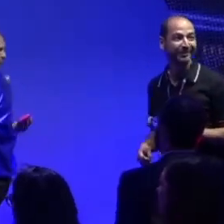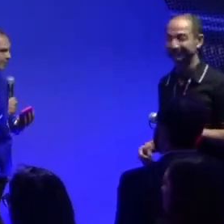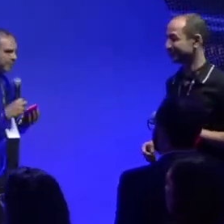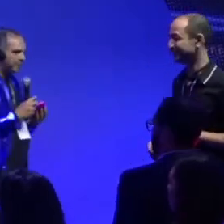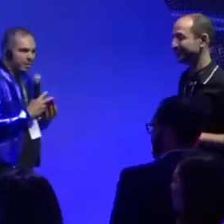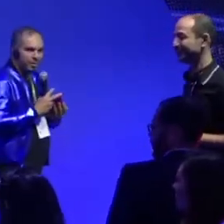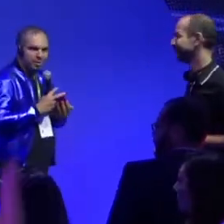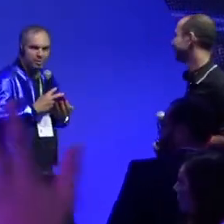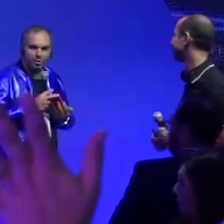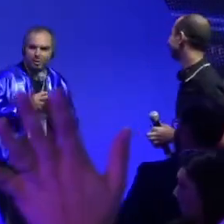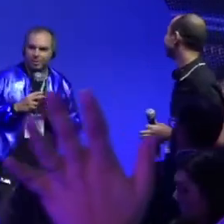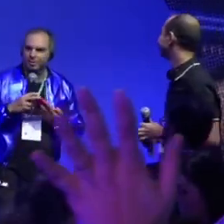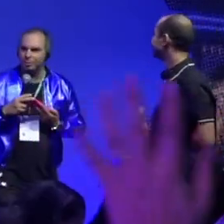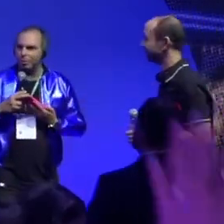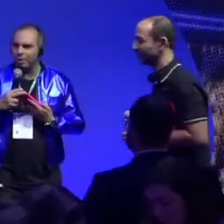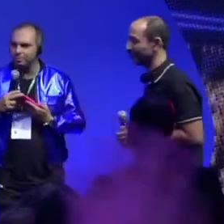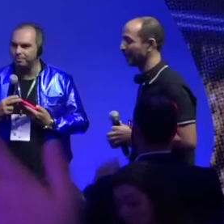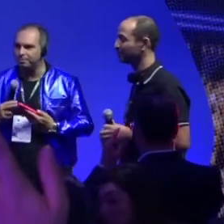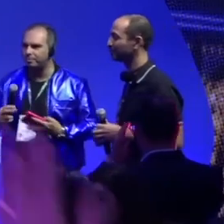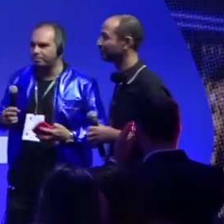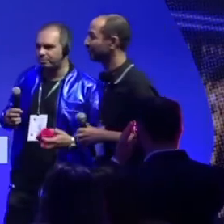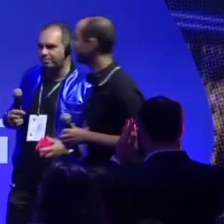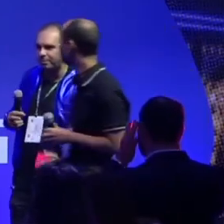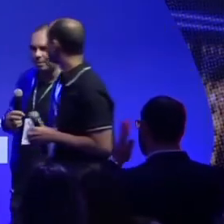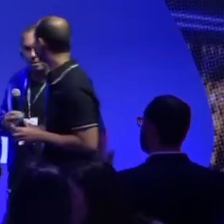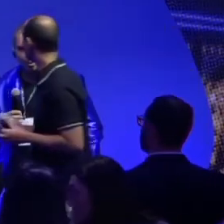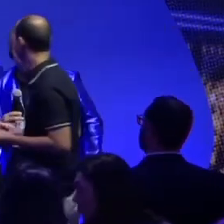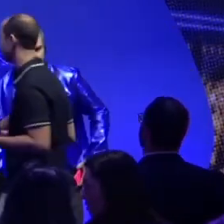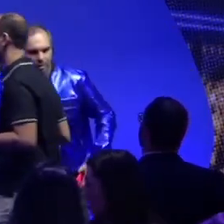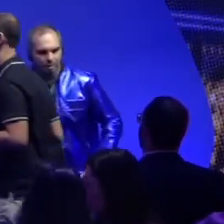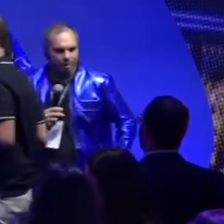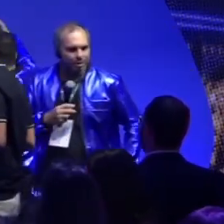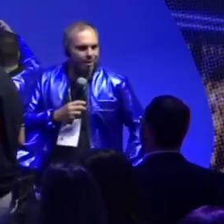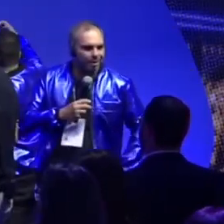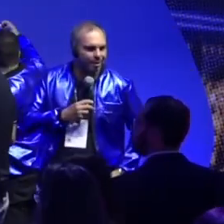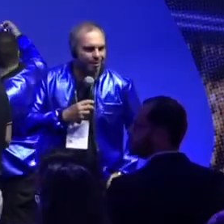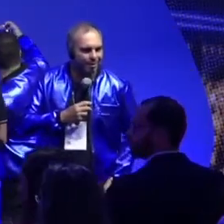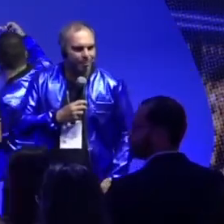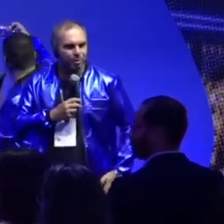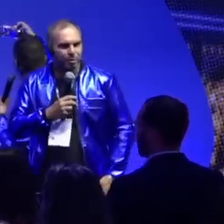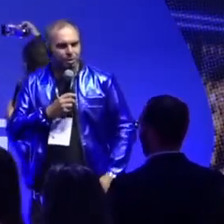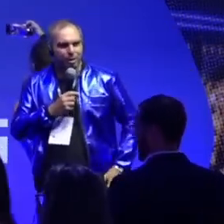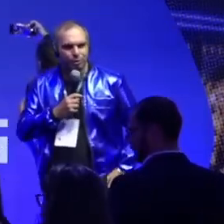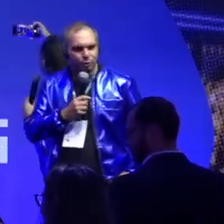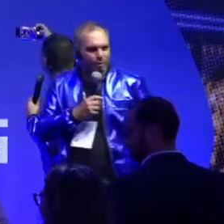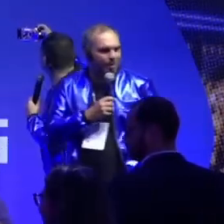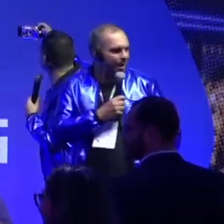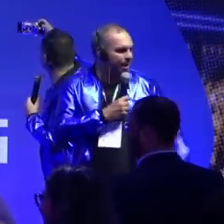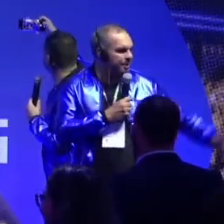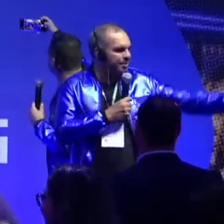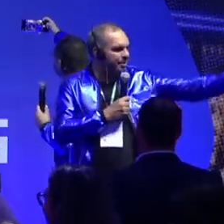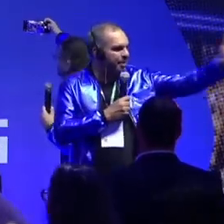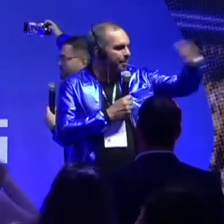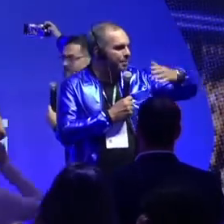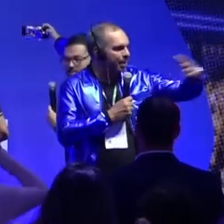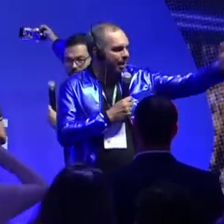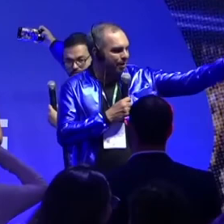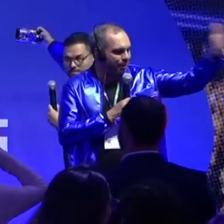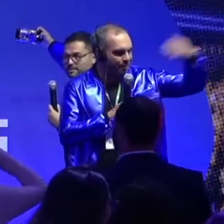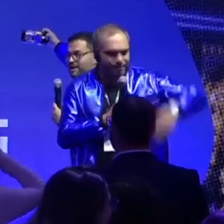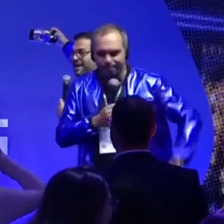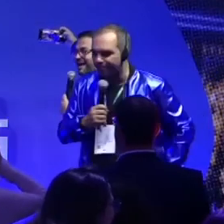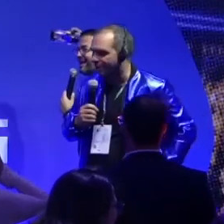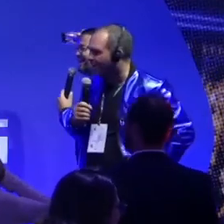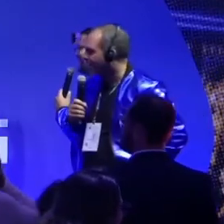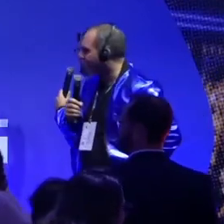Aí. Sobe, boa. Vem, Luciano. Aqui. Não existe. Cuidado. Junta mais. É o braço do